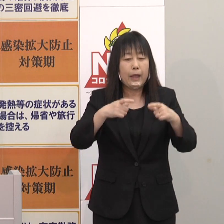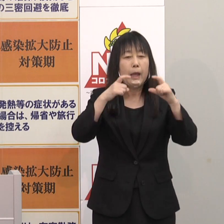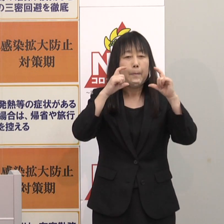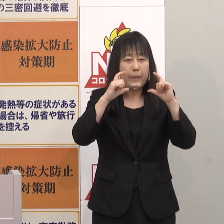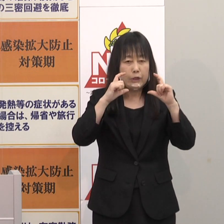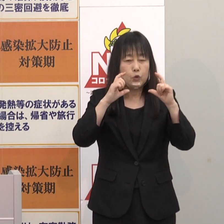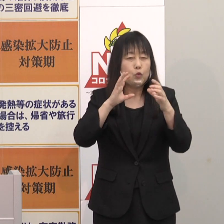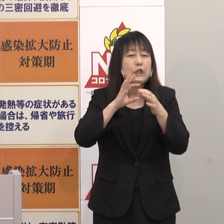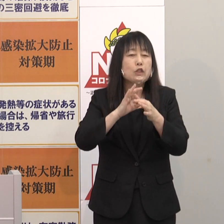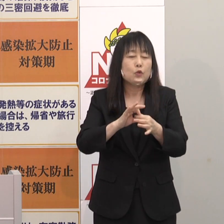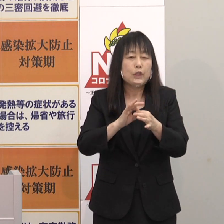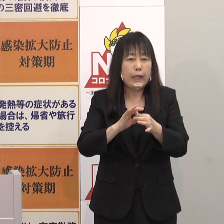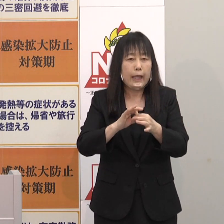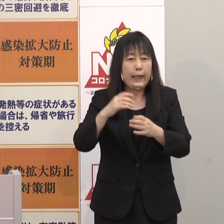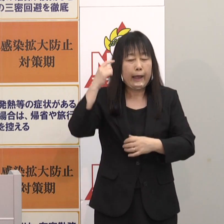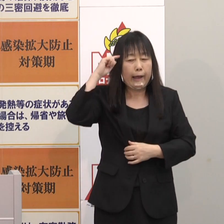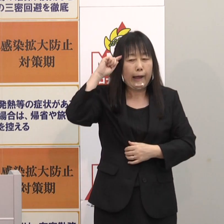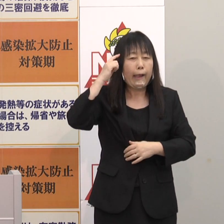ども、